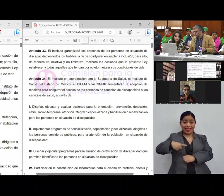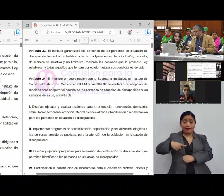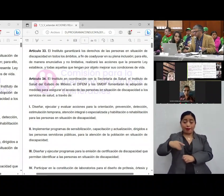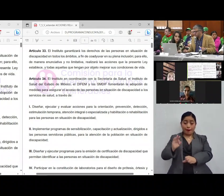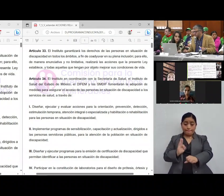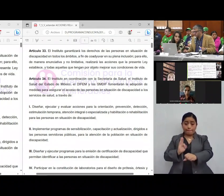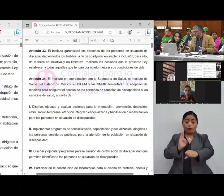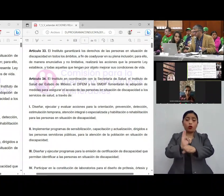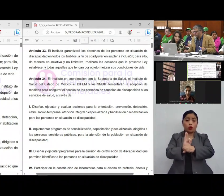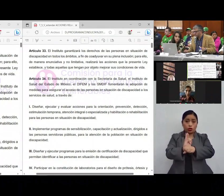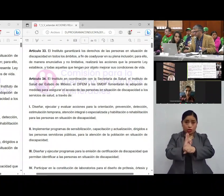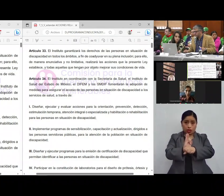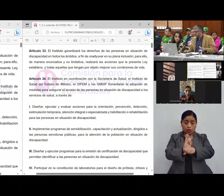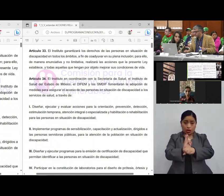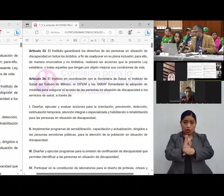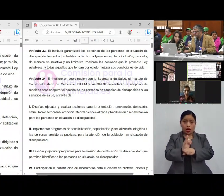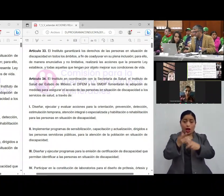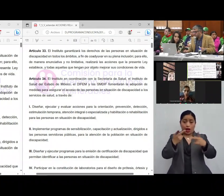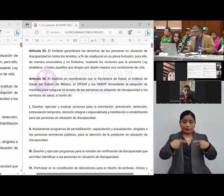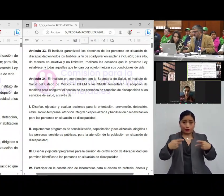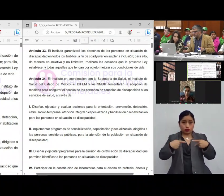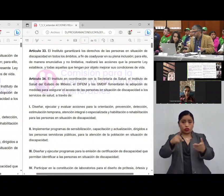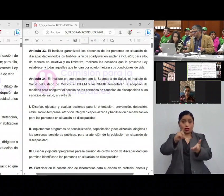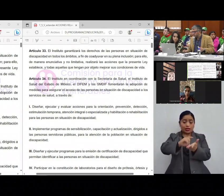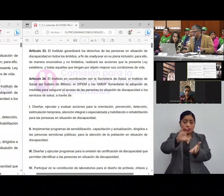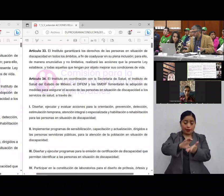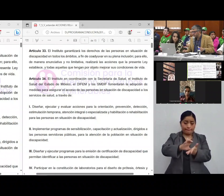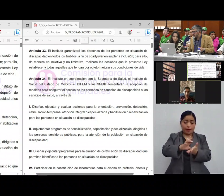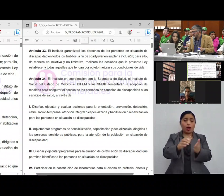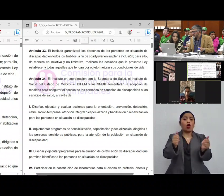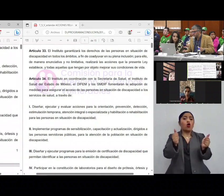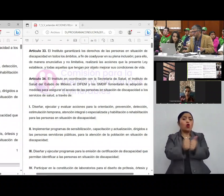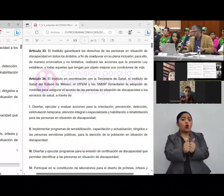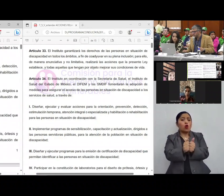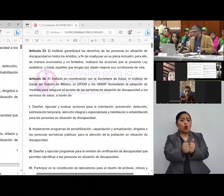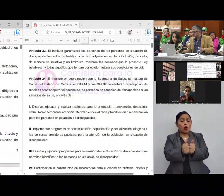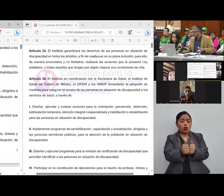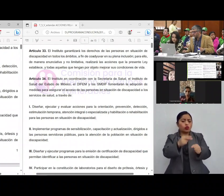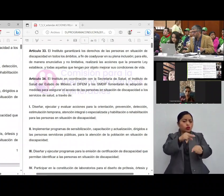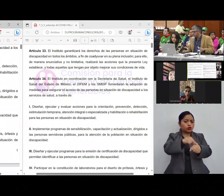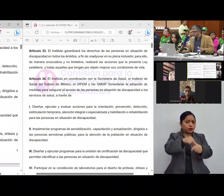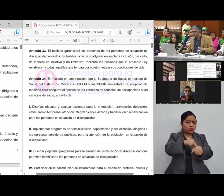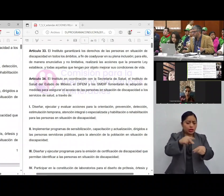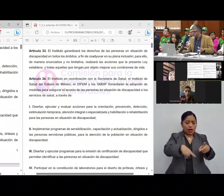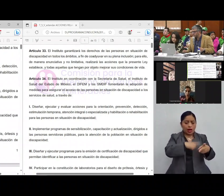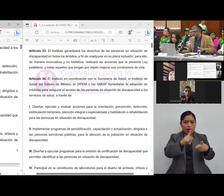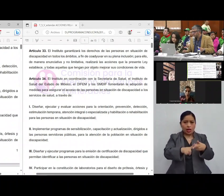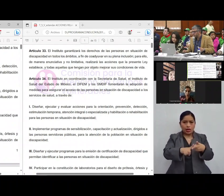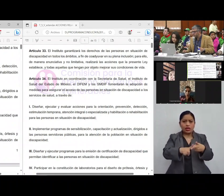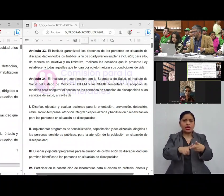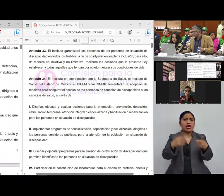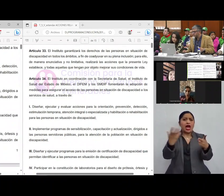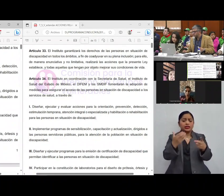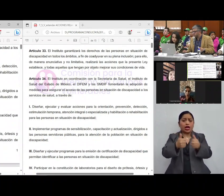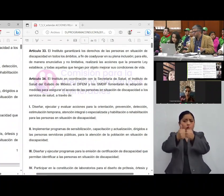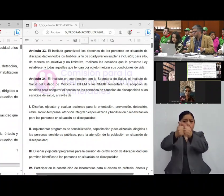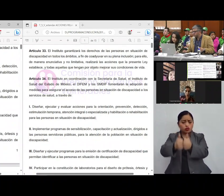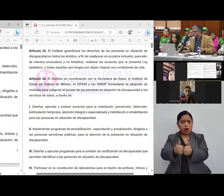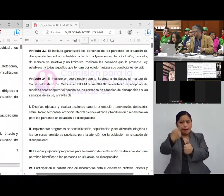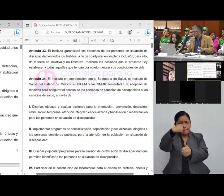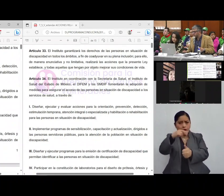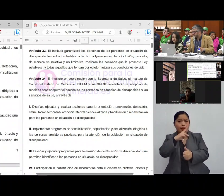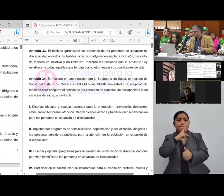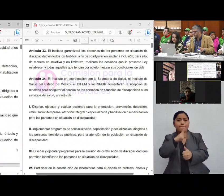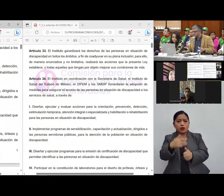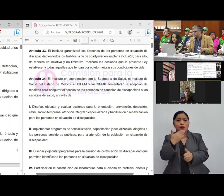los servicios de salud a través de, fracción primera, diseñar, ejecutar y evaluar acciones para la orientación,